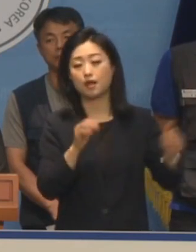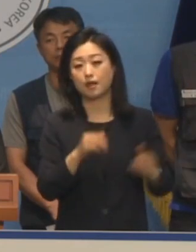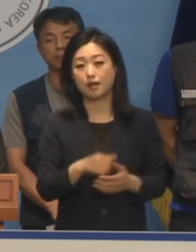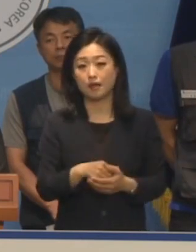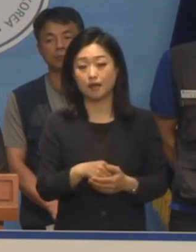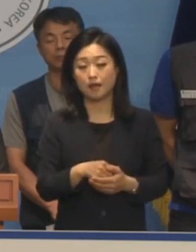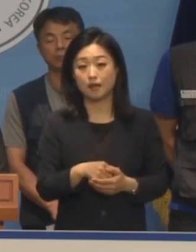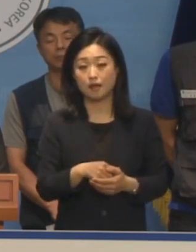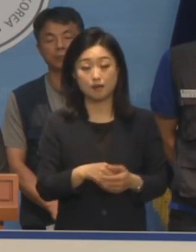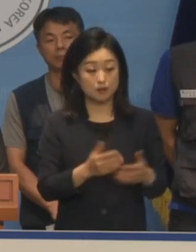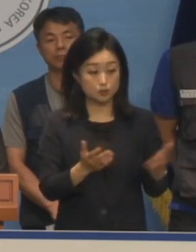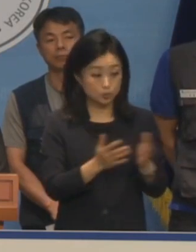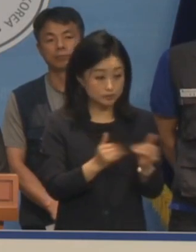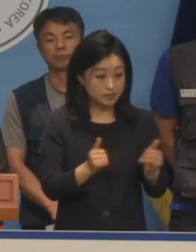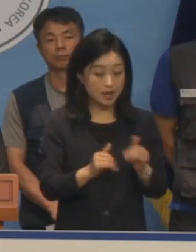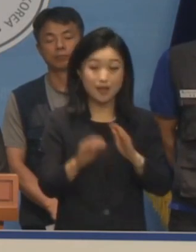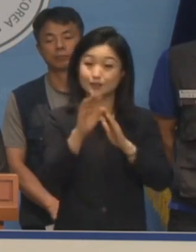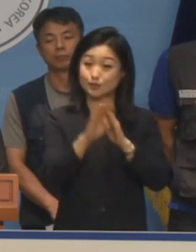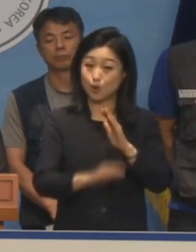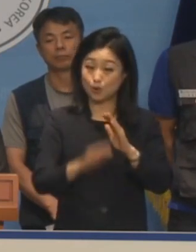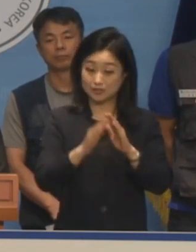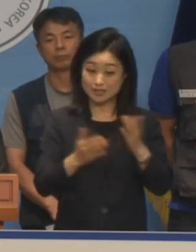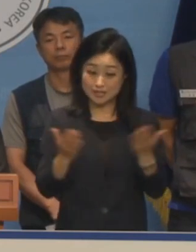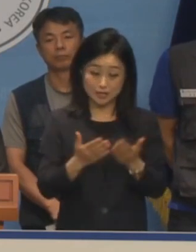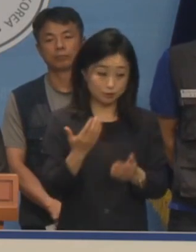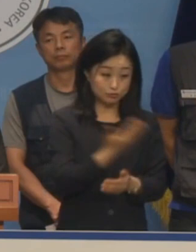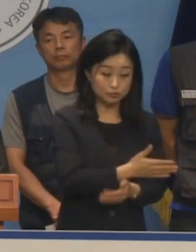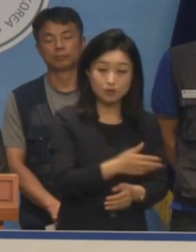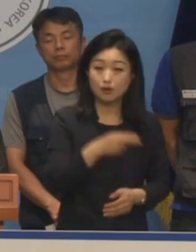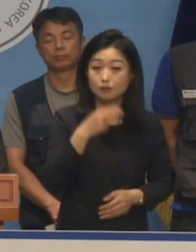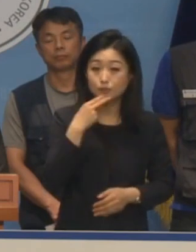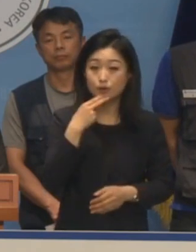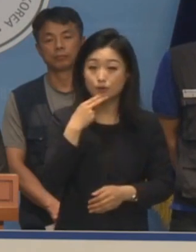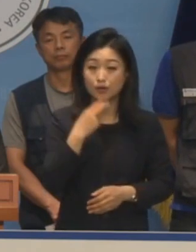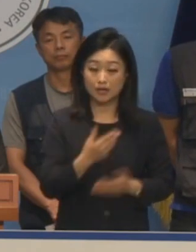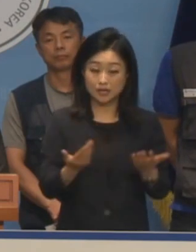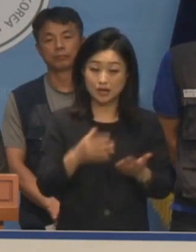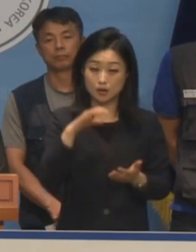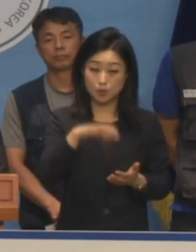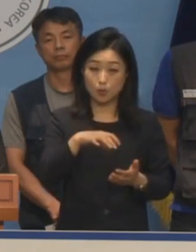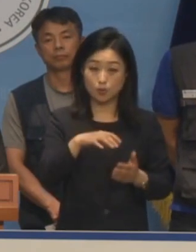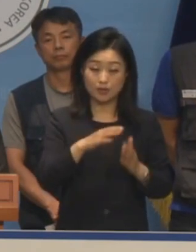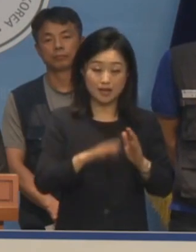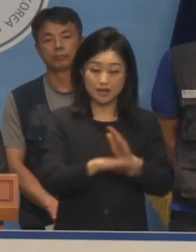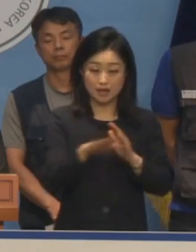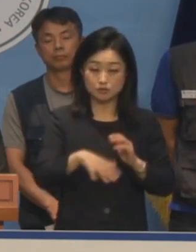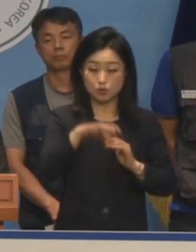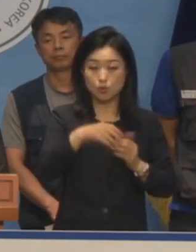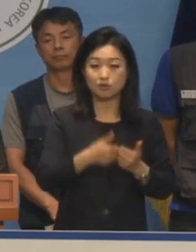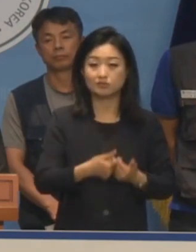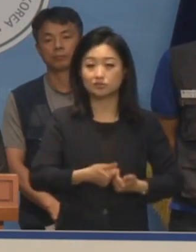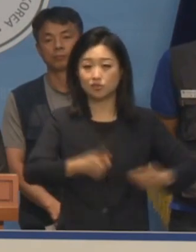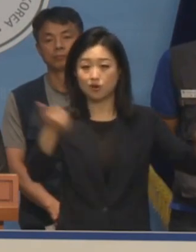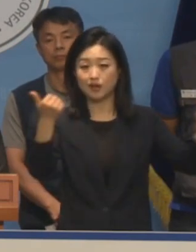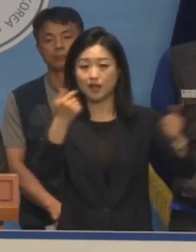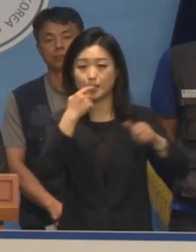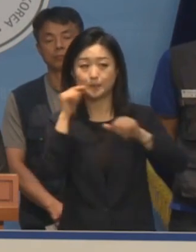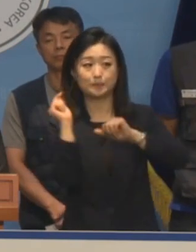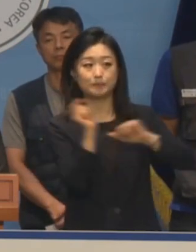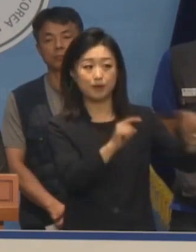노동자들에게 정규직이라는 보상으로 돌아오는 것이 아니라 일터와 가정을 떠나야 하는 가혹한